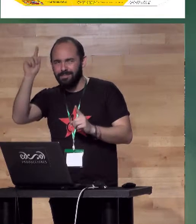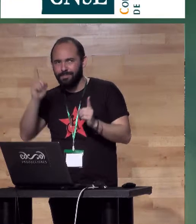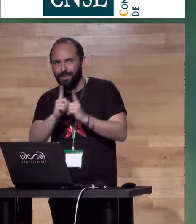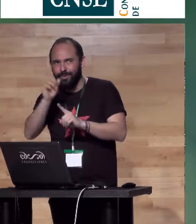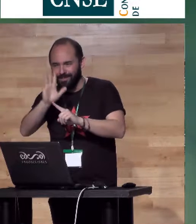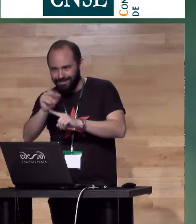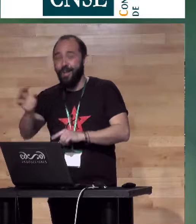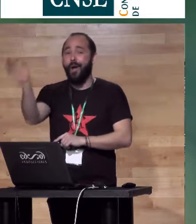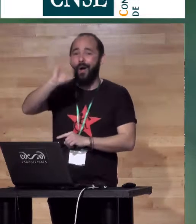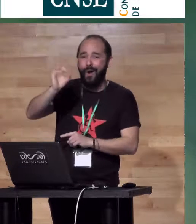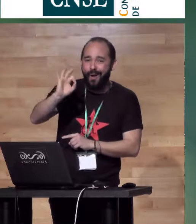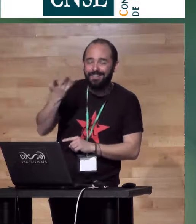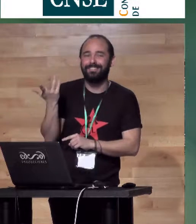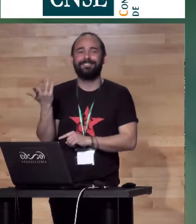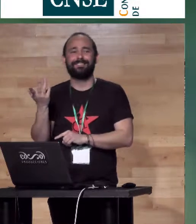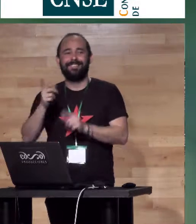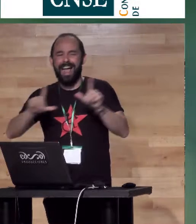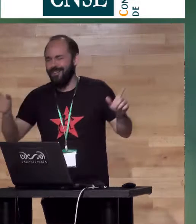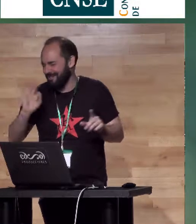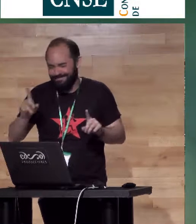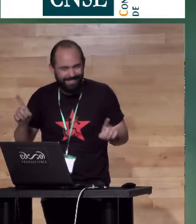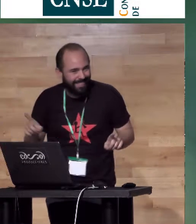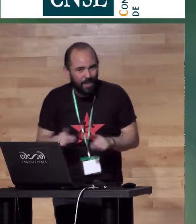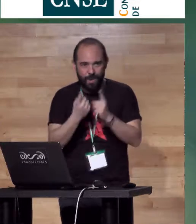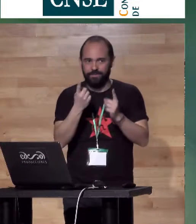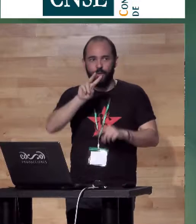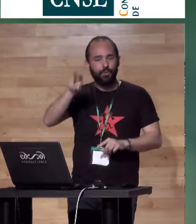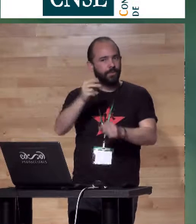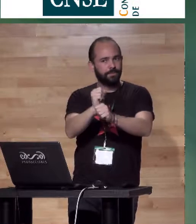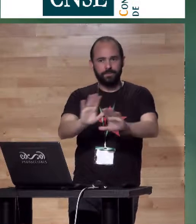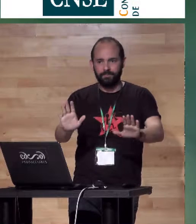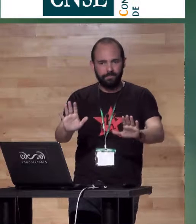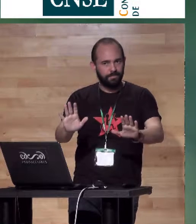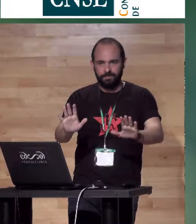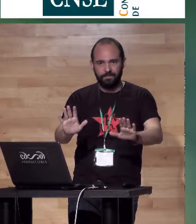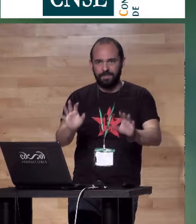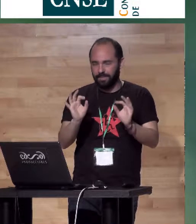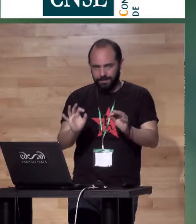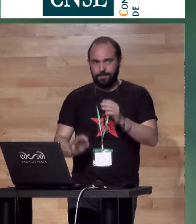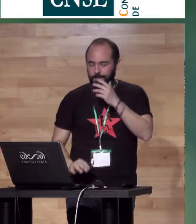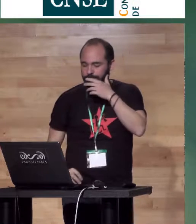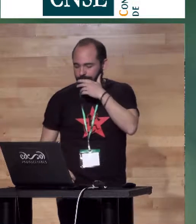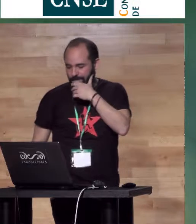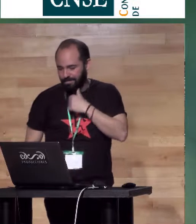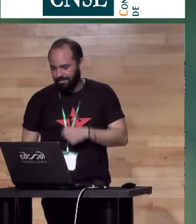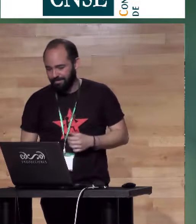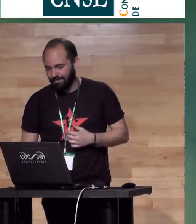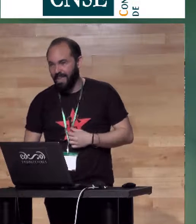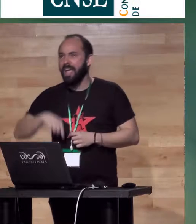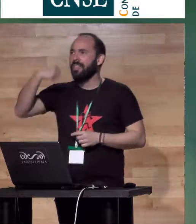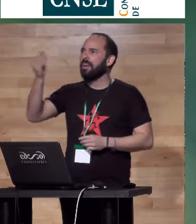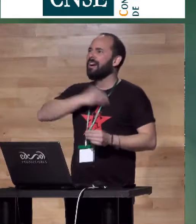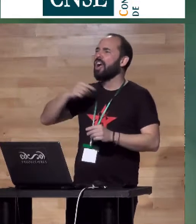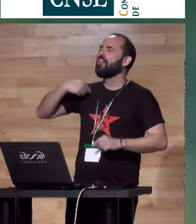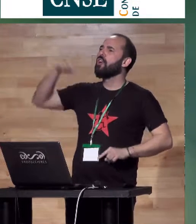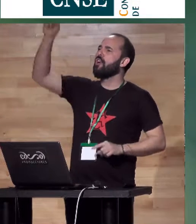o una grabación. Da igual que sea corto, largo, da lo mismo. Es el trabajo, son 2 horas de trabajo, más o menos una